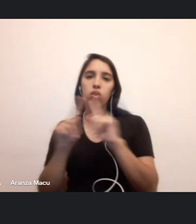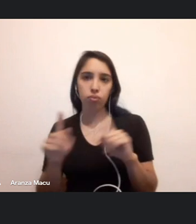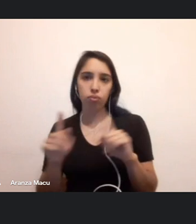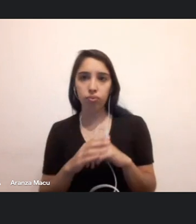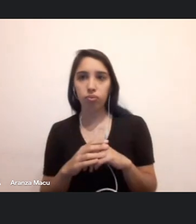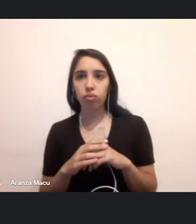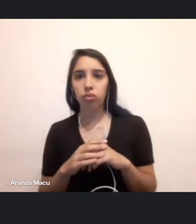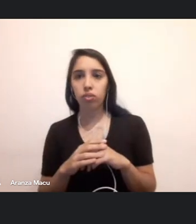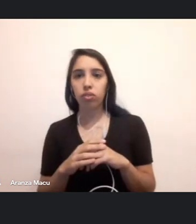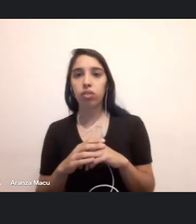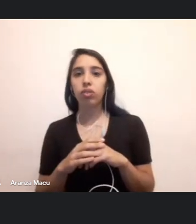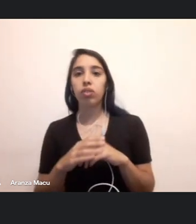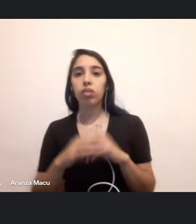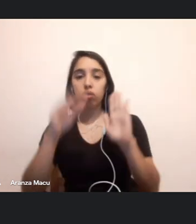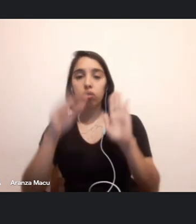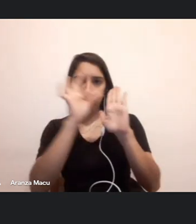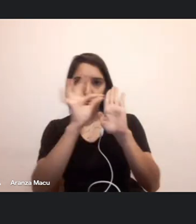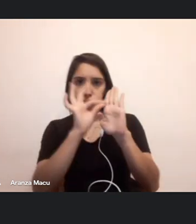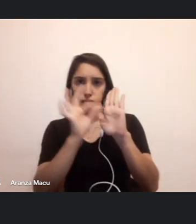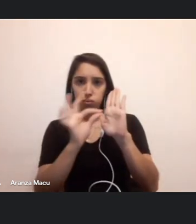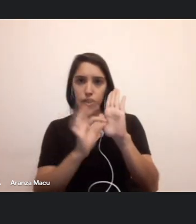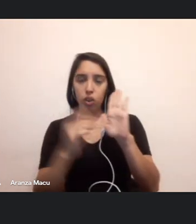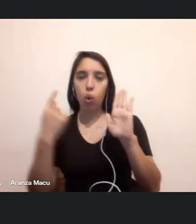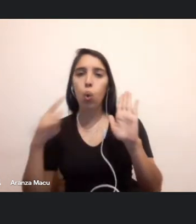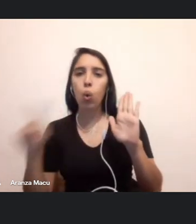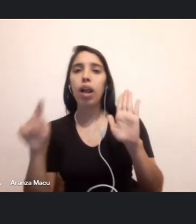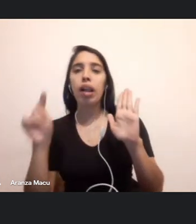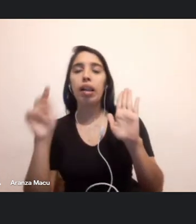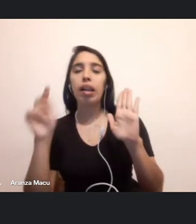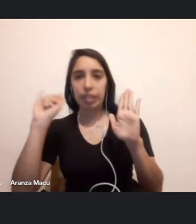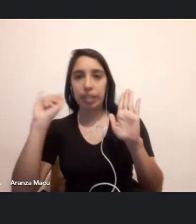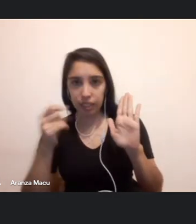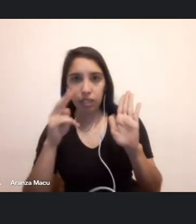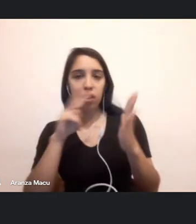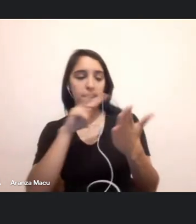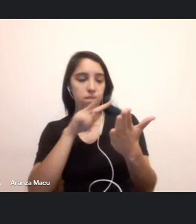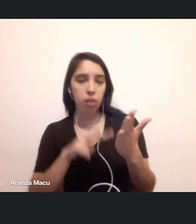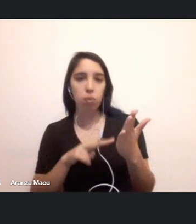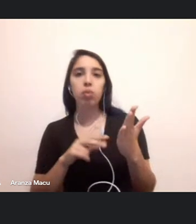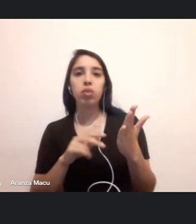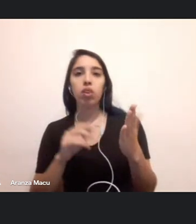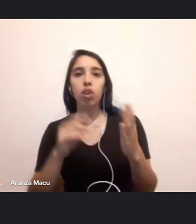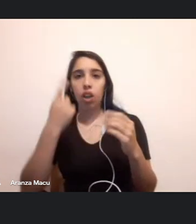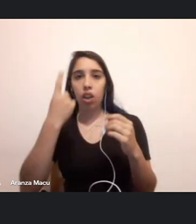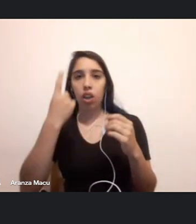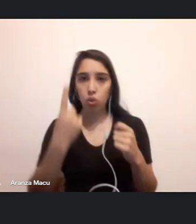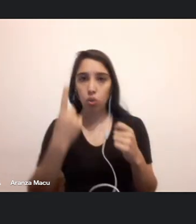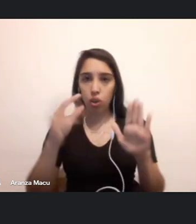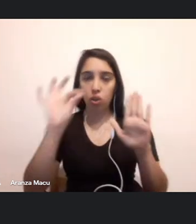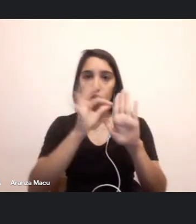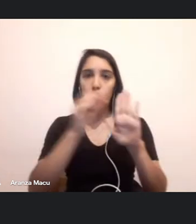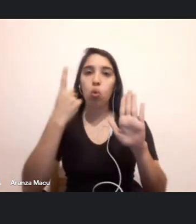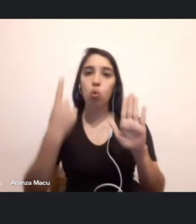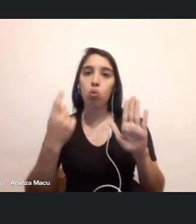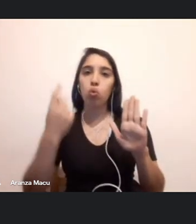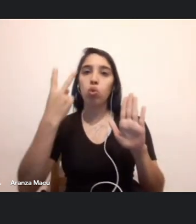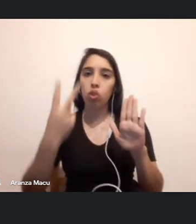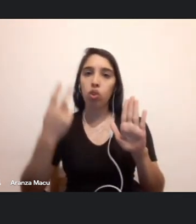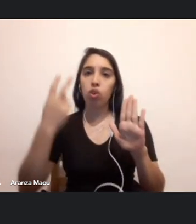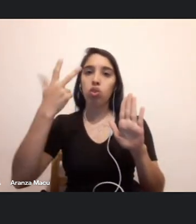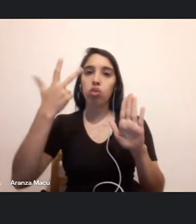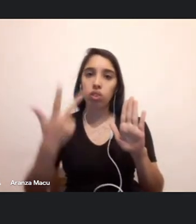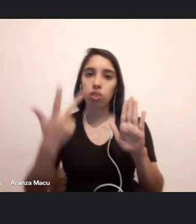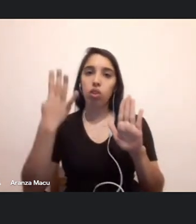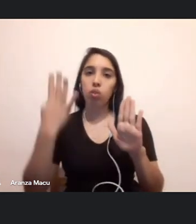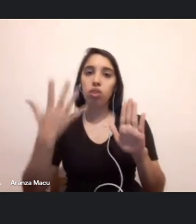de estos casos hemos visto nosotros, el 1, el 2, el 3, el 4, el 5, ¿sí? Hasta ahí. Y